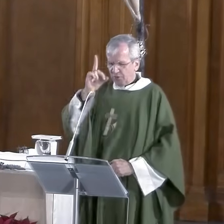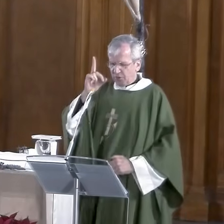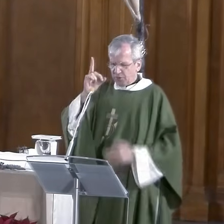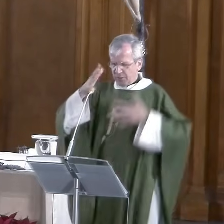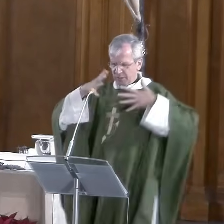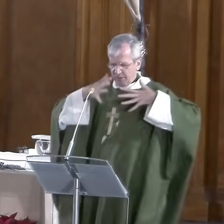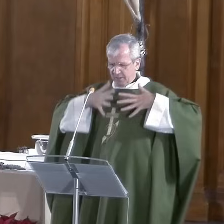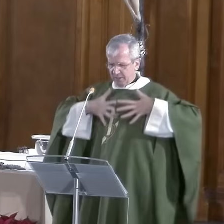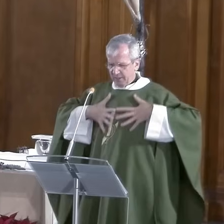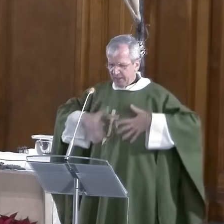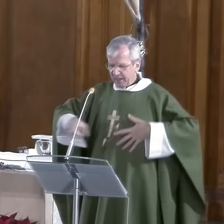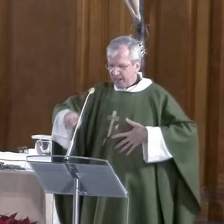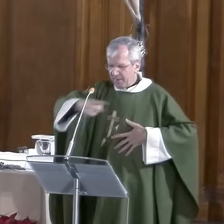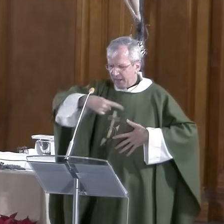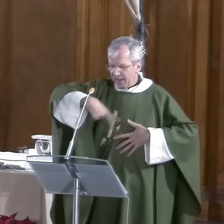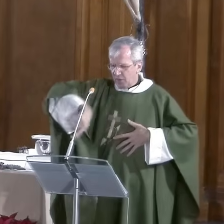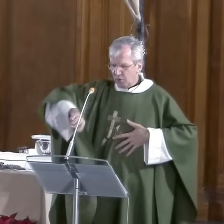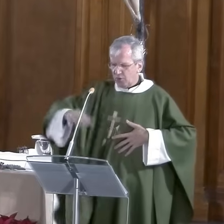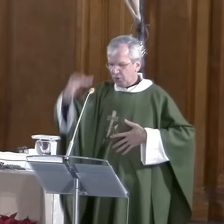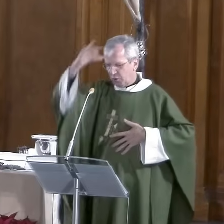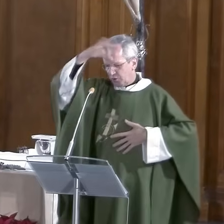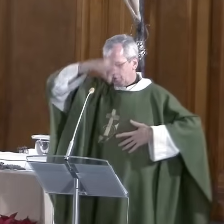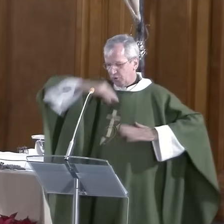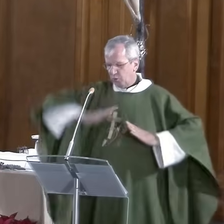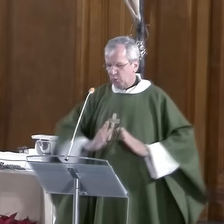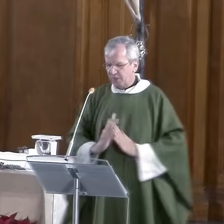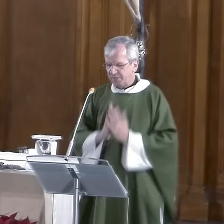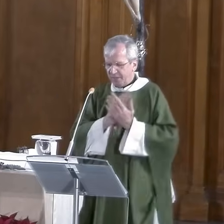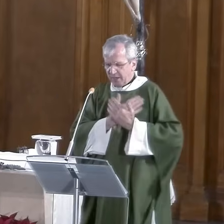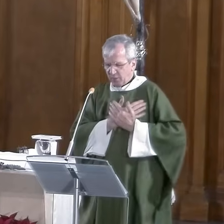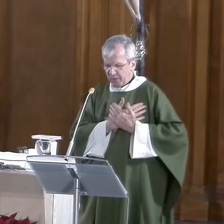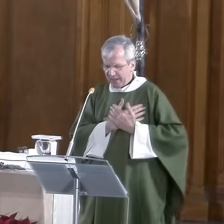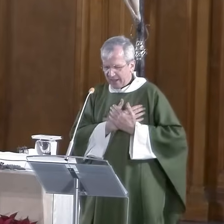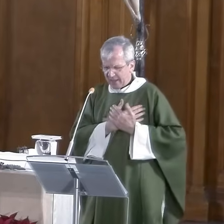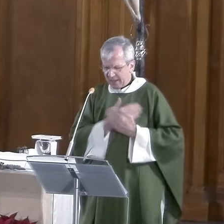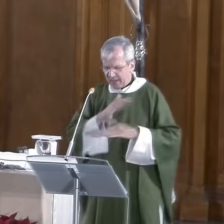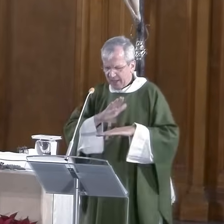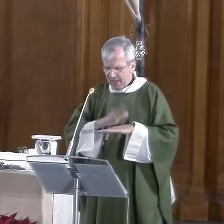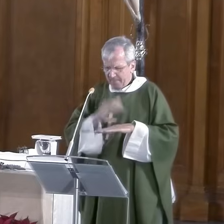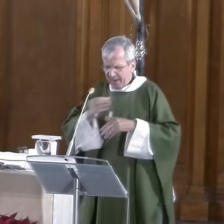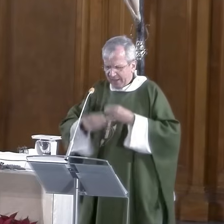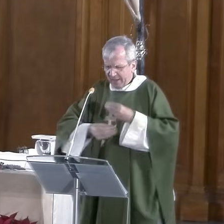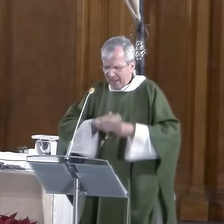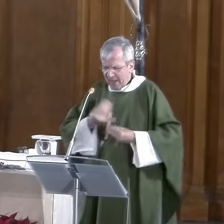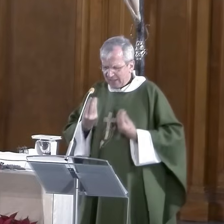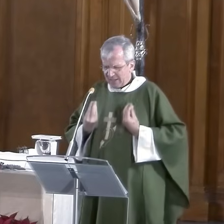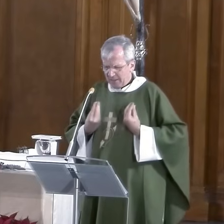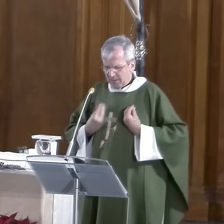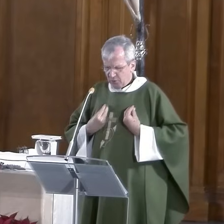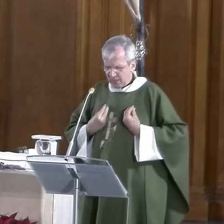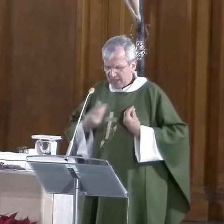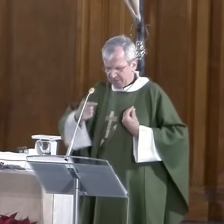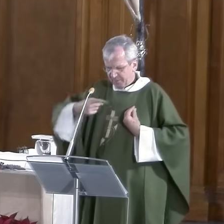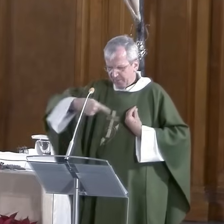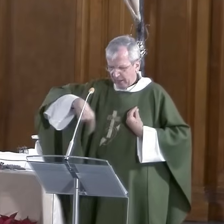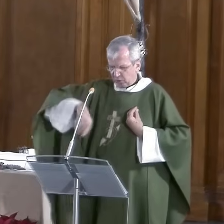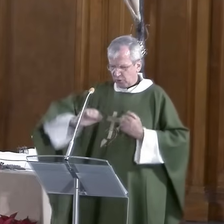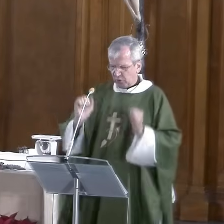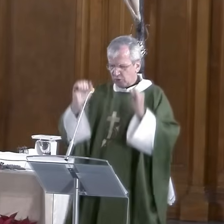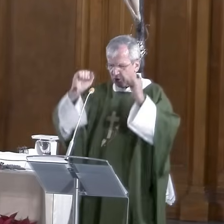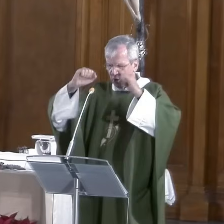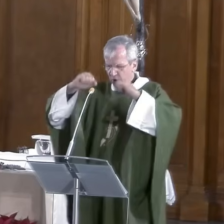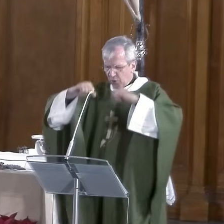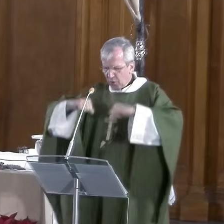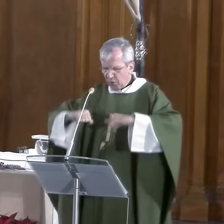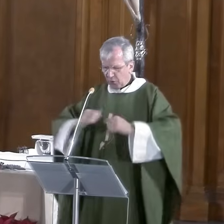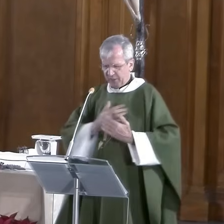Señor Dios, derrama en nosotros tu espíritu de caridad para que nos hagas vivir a